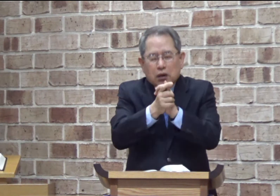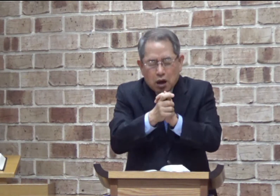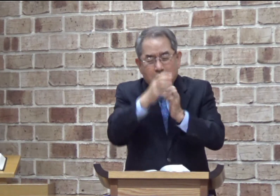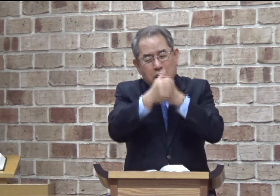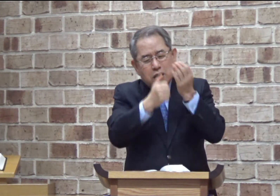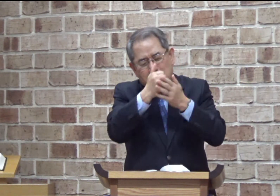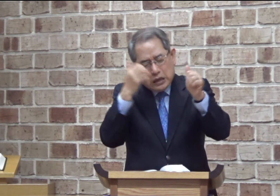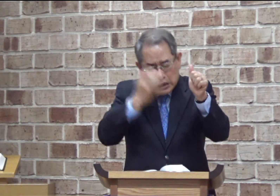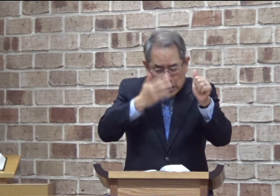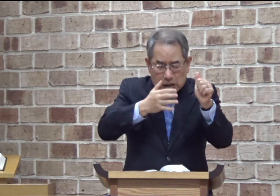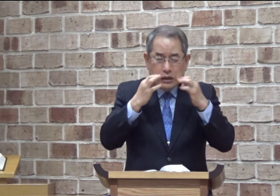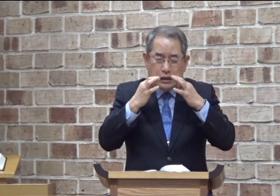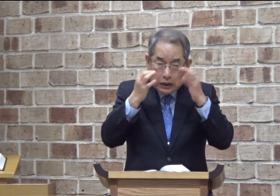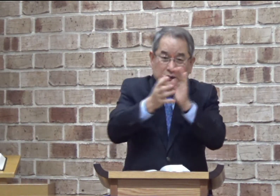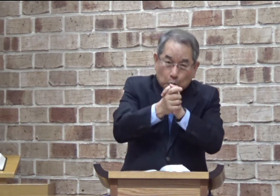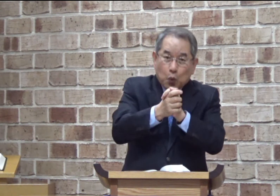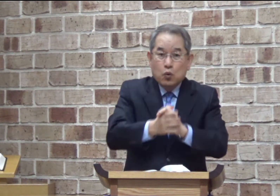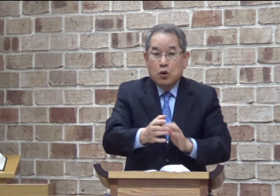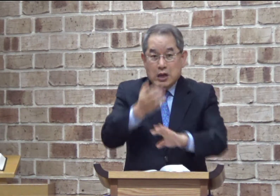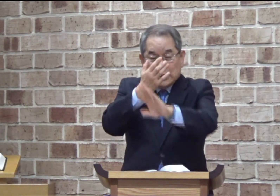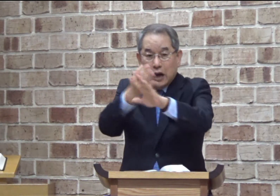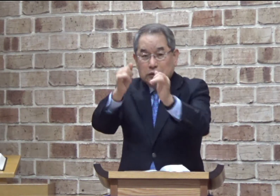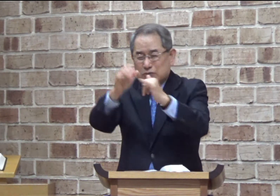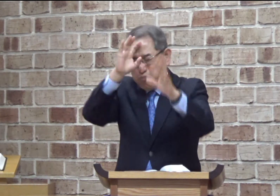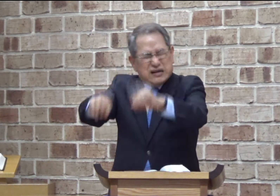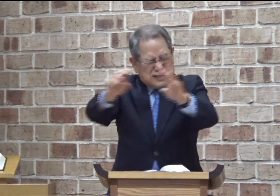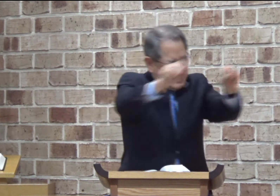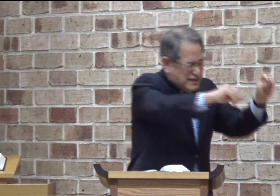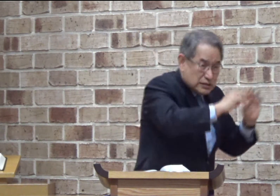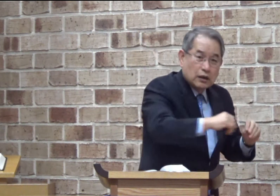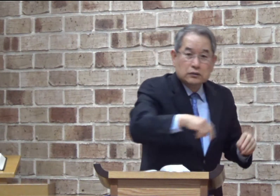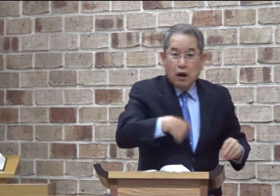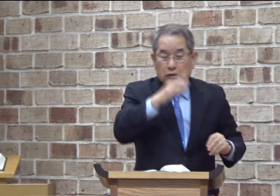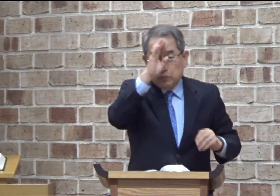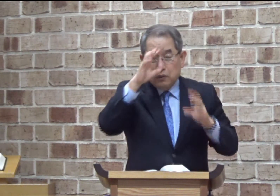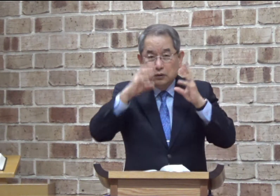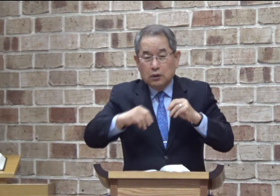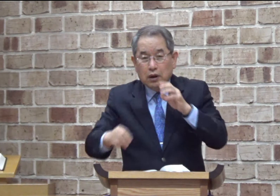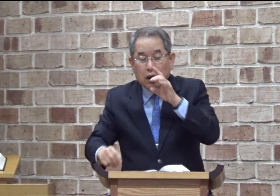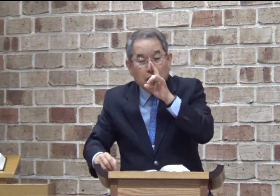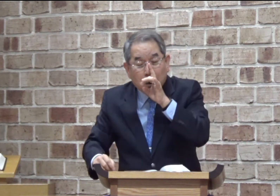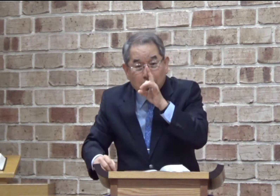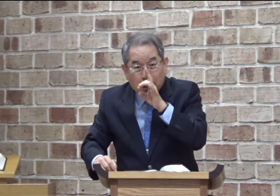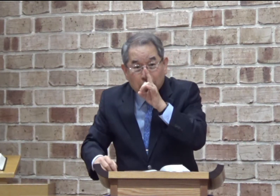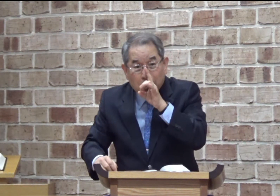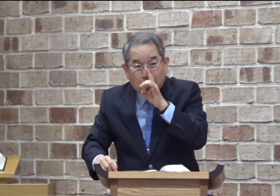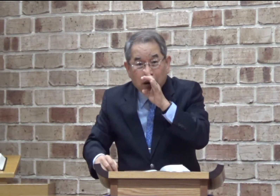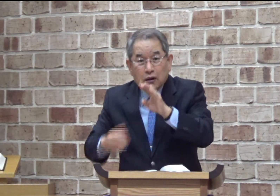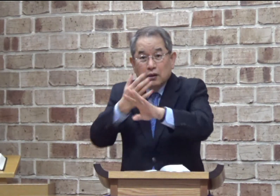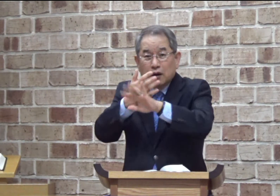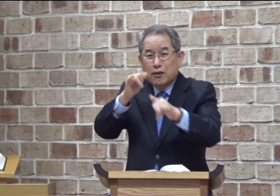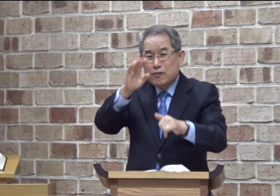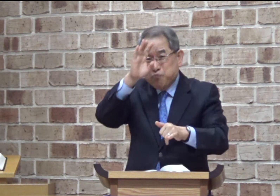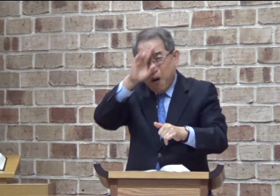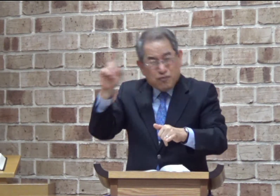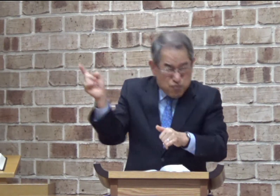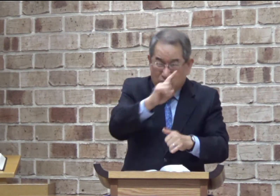있었습니다. 그 병 때문에 힘들어서 하나님께 간구했습니다. 다른 사람의 병을 치유하면서 자신의